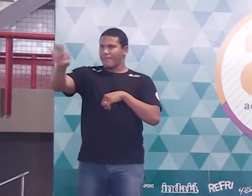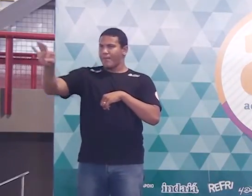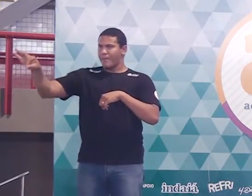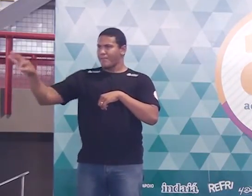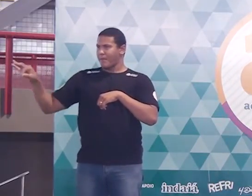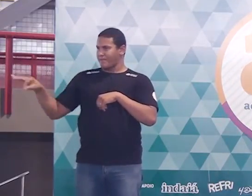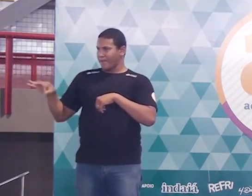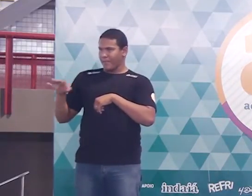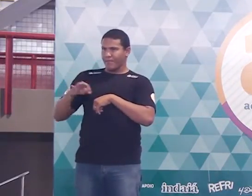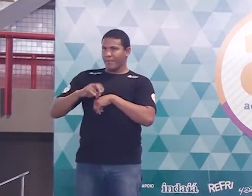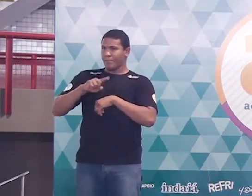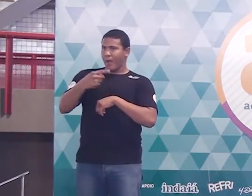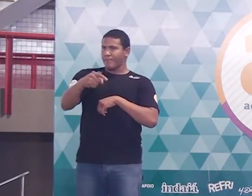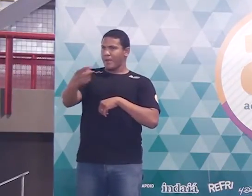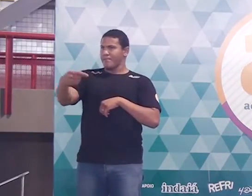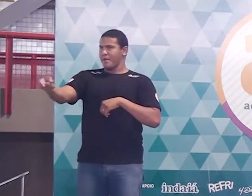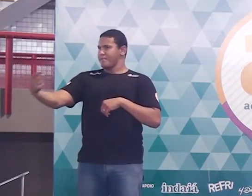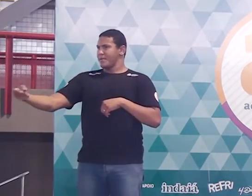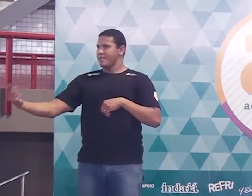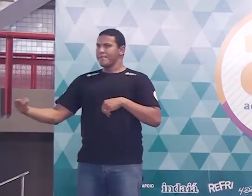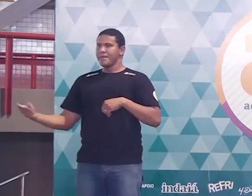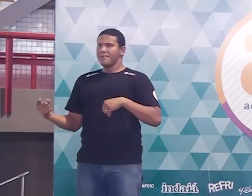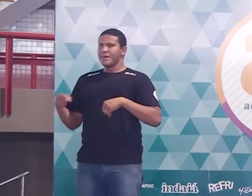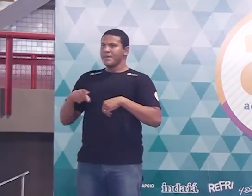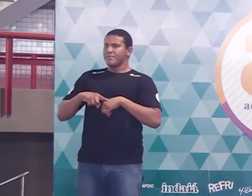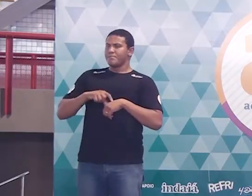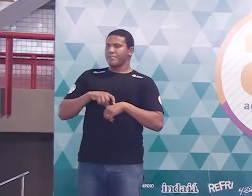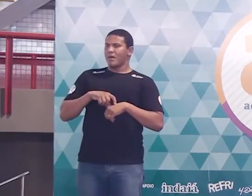ela vai o quê? Transferindo,